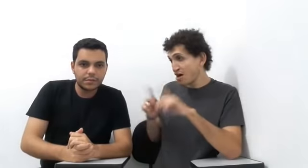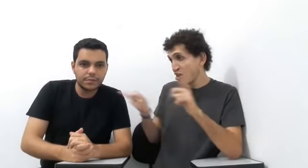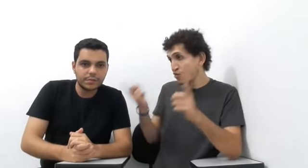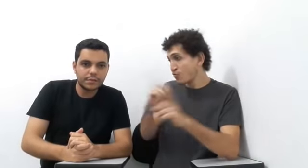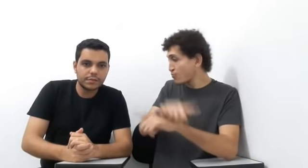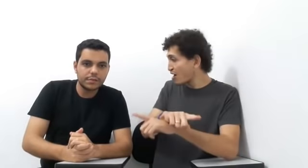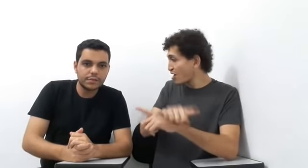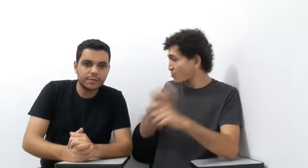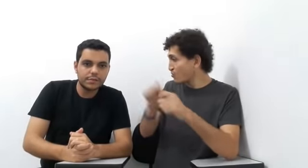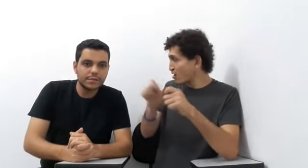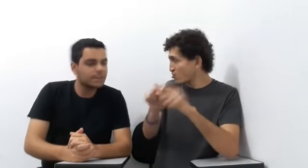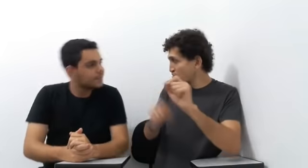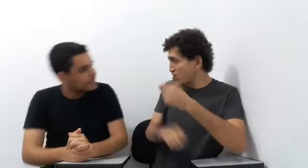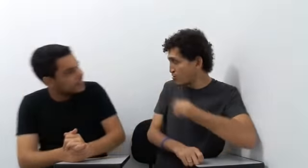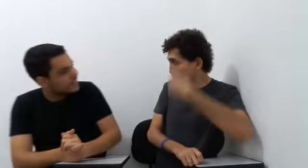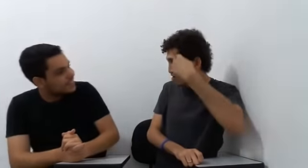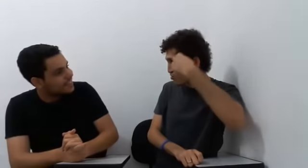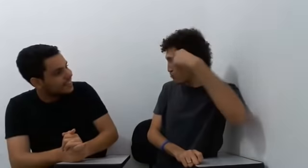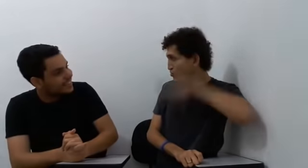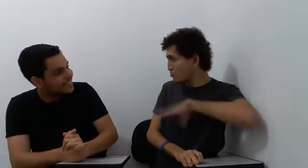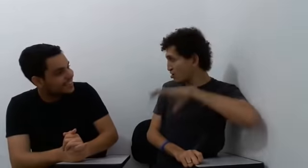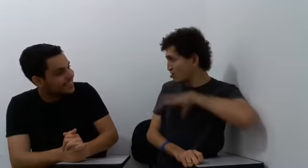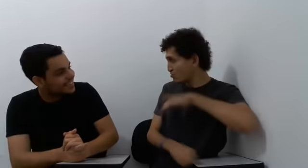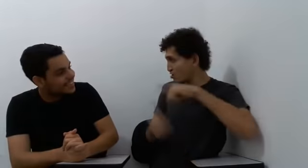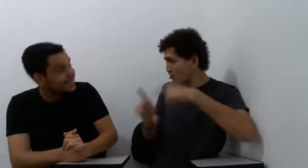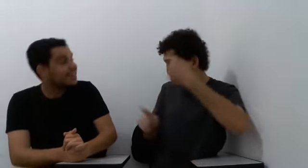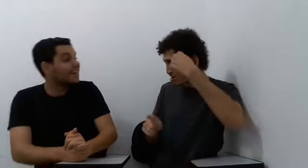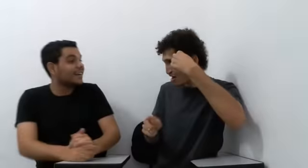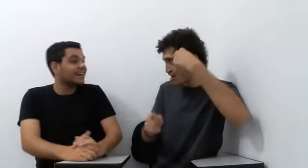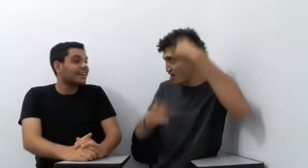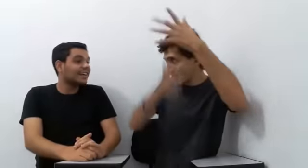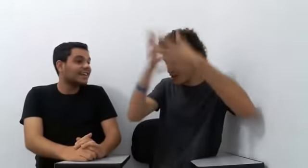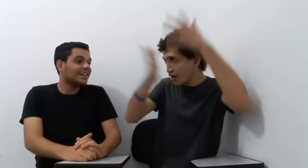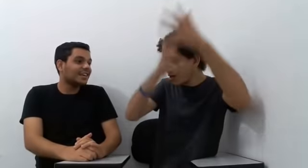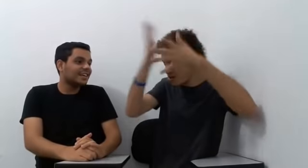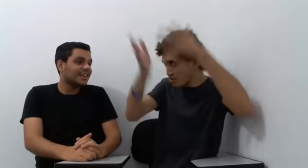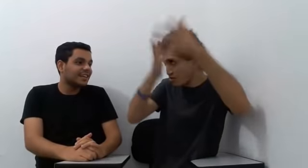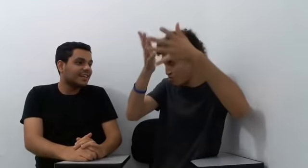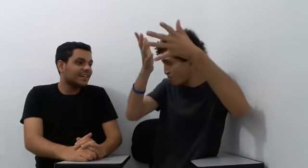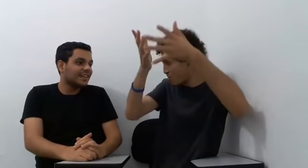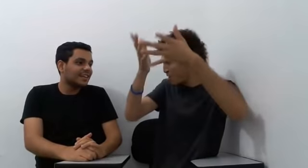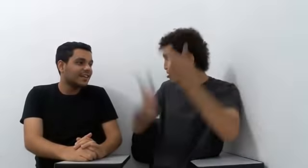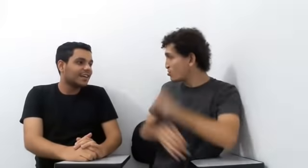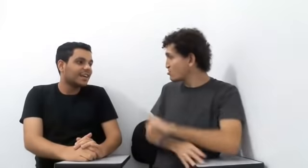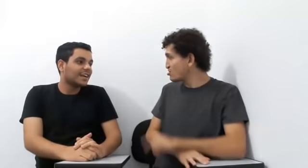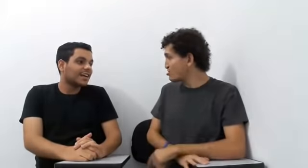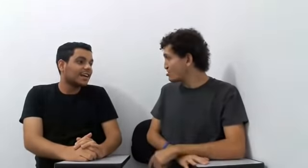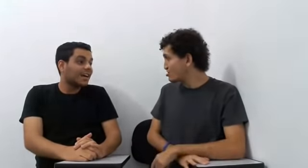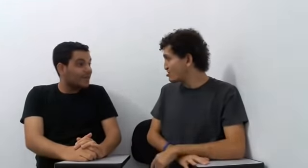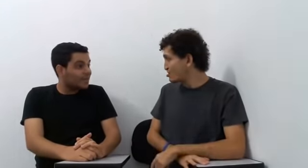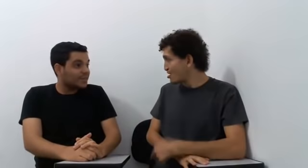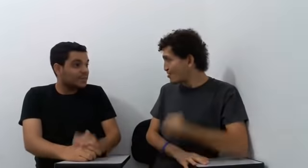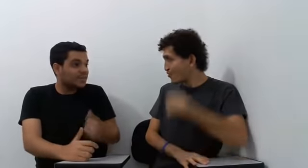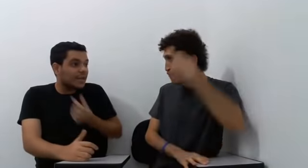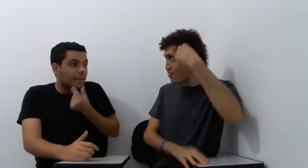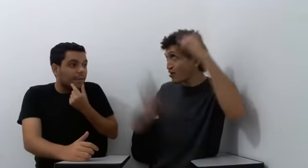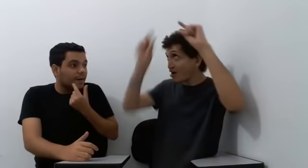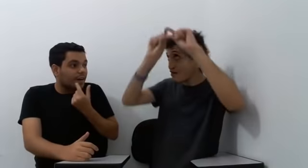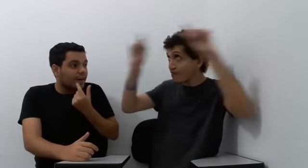é o contrário. Eu penso português. Se eu pensar sinalizando, eu não consegui. É mesmo? Então eu pensar atrás